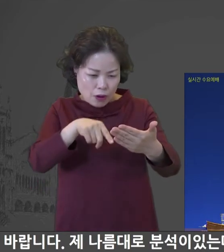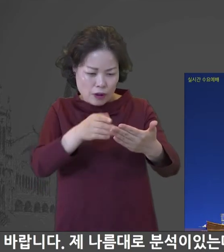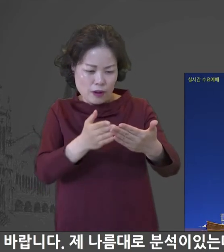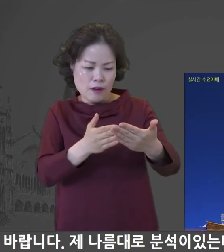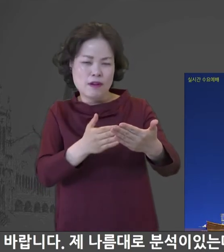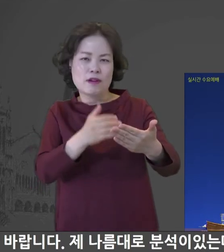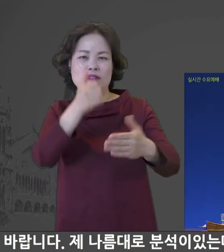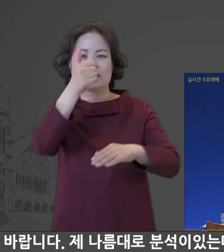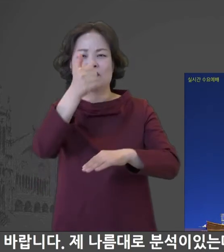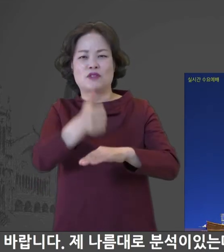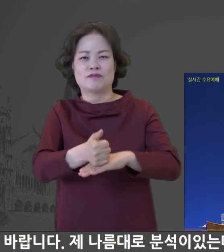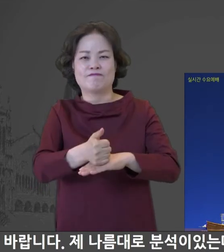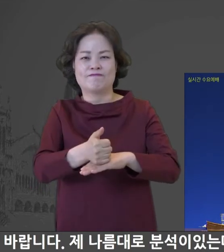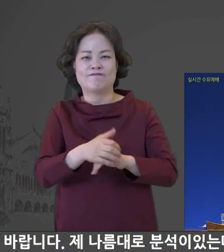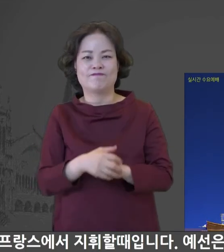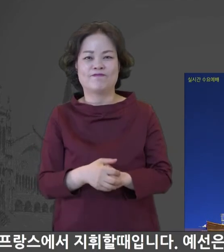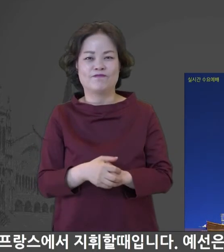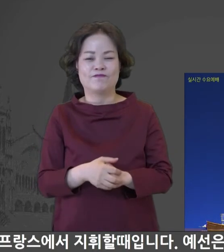결과는